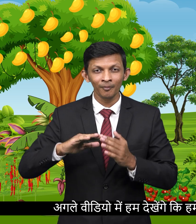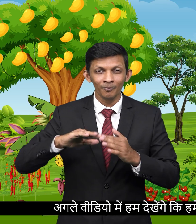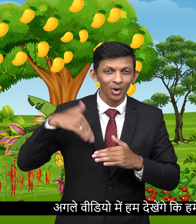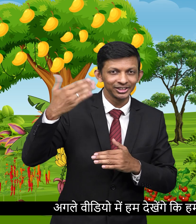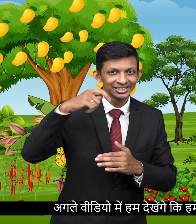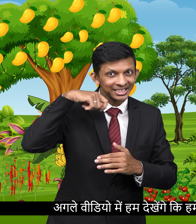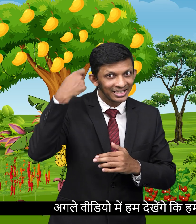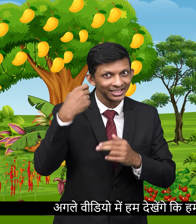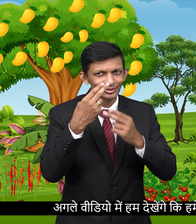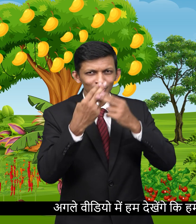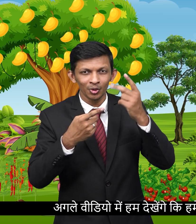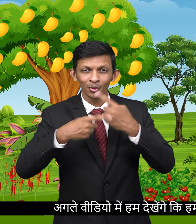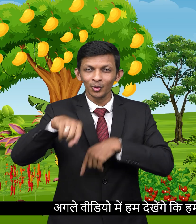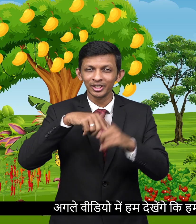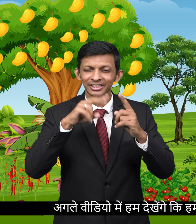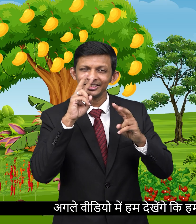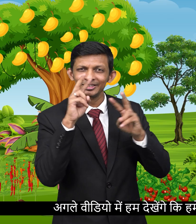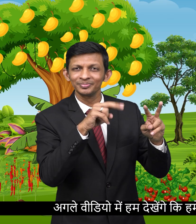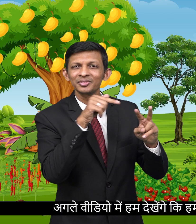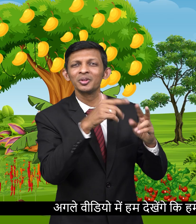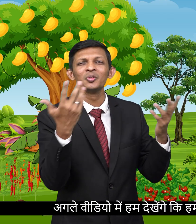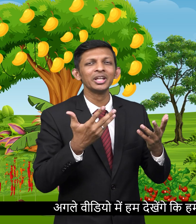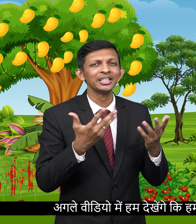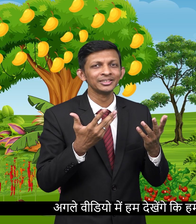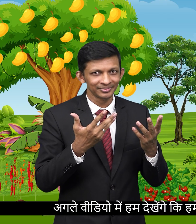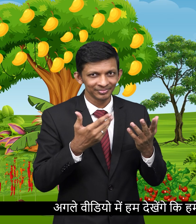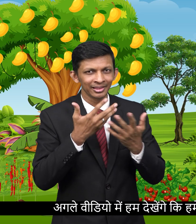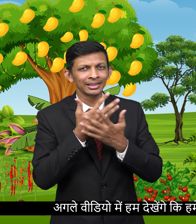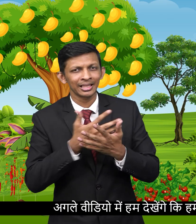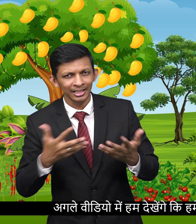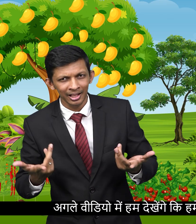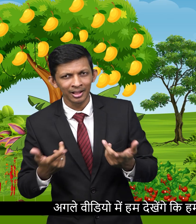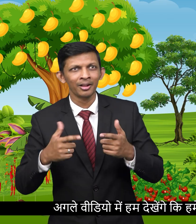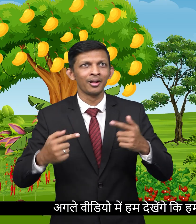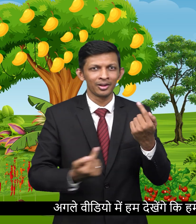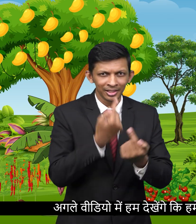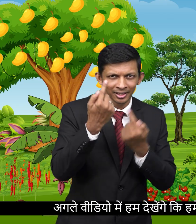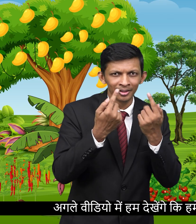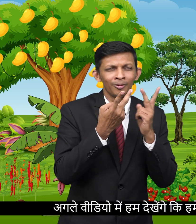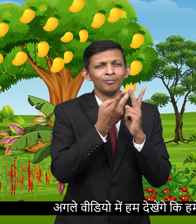अगले वीडियो में हम देखेंगे कि हमें पौधों से और क्या-क्या चीजें मिलती हैं।